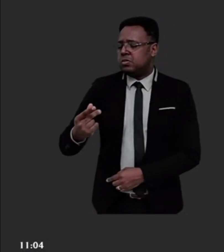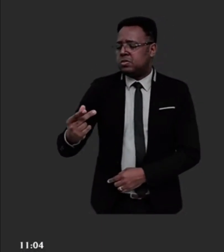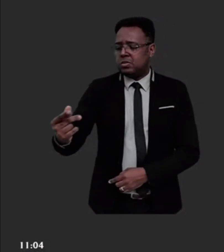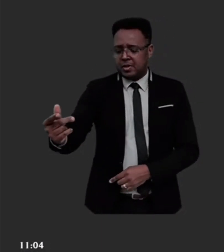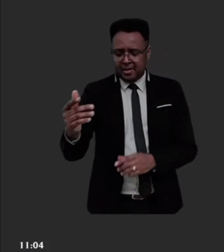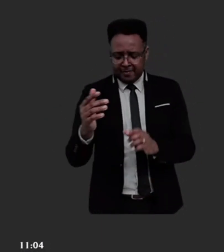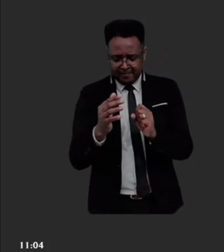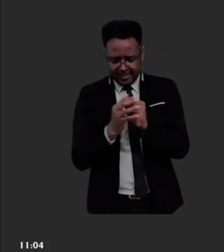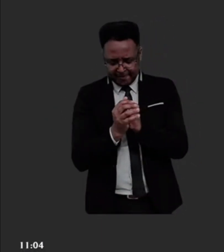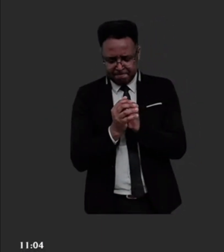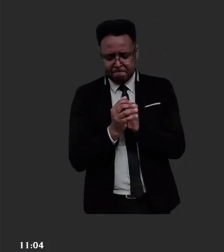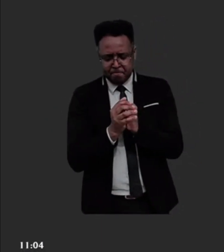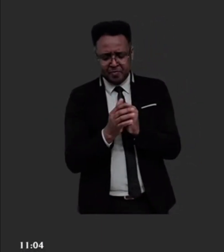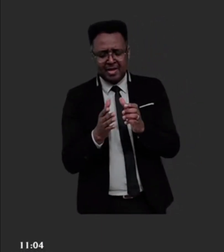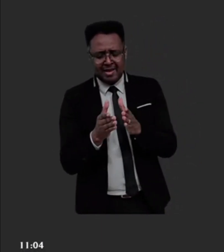Amém.